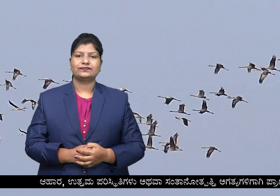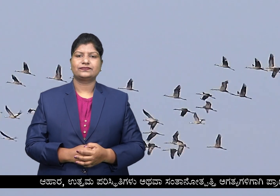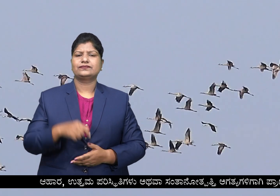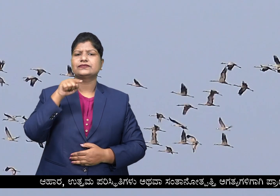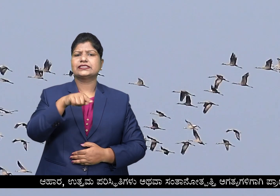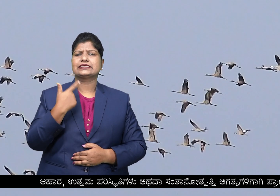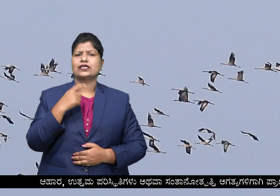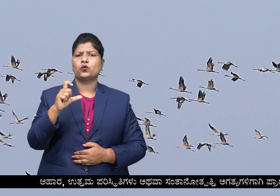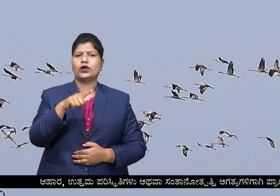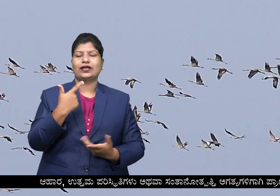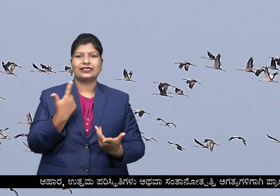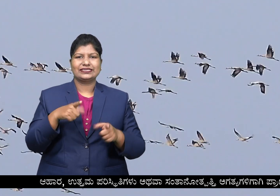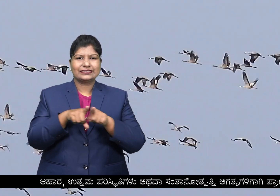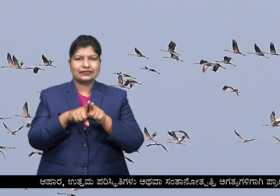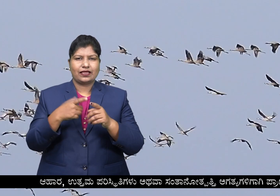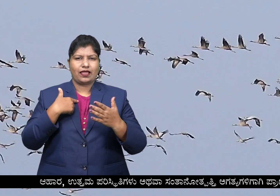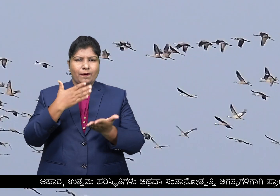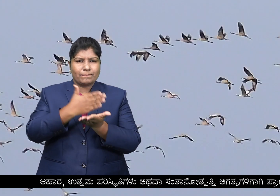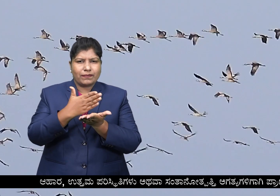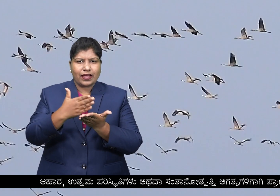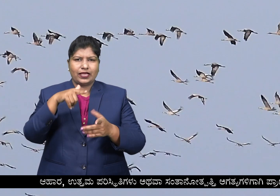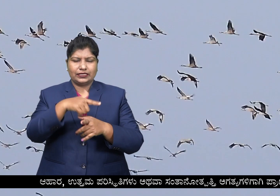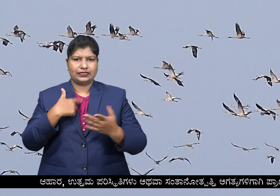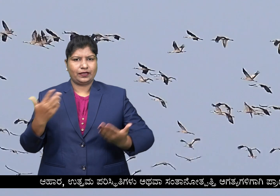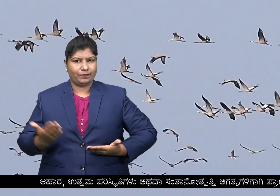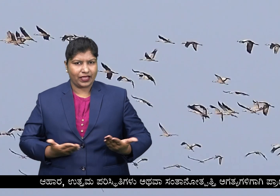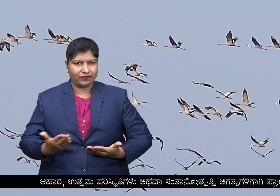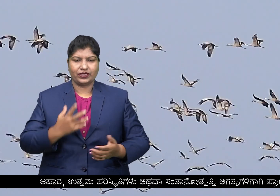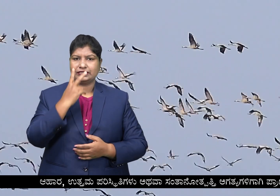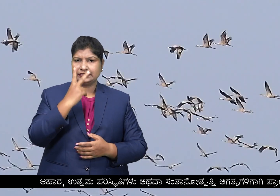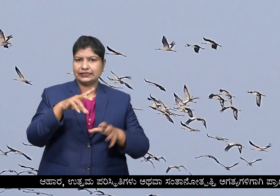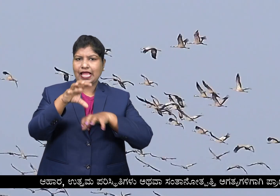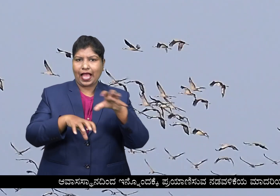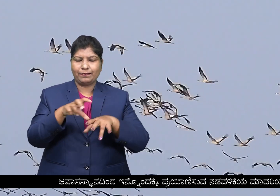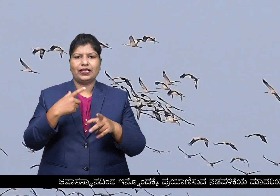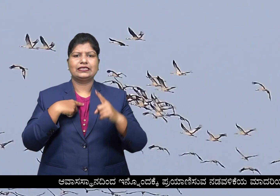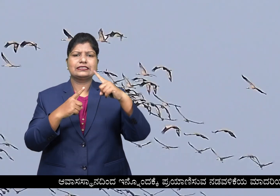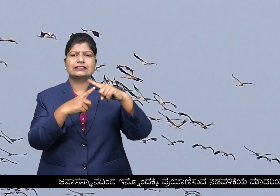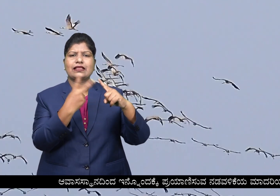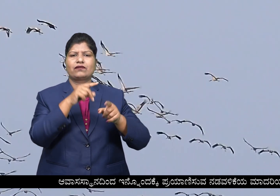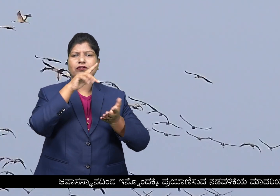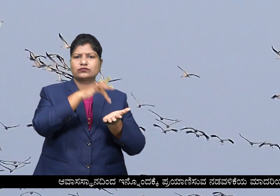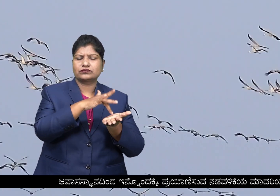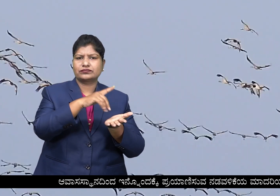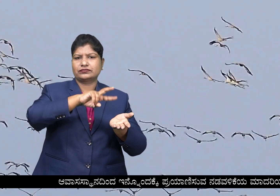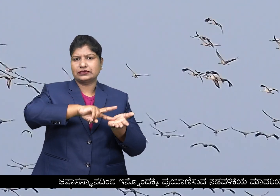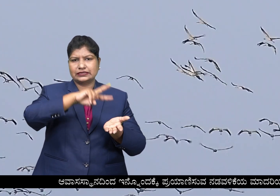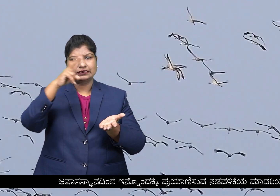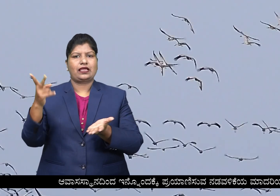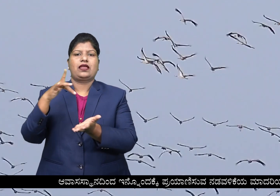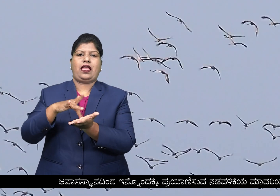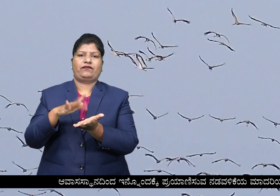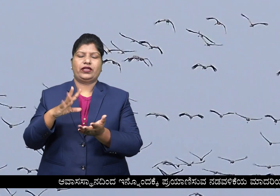ಆಹಾರ, ಉತ್ತಮ ಪರಿಸ್ಥಿತಿಗಳು ಅಥವಾ ಸಂತಾನೋತ್ಪತ್ತಿ ಅಗತ್ಯಗಳಿಗಾಗಿ ಪ್ರಾಣಿಗಳು ಒಂದು ಆವಾಸ ಸ್ಥಾನದಿಂದ ಇನ್ನೊಂದಕ್ಕೆ